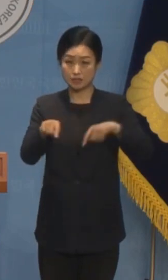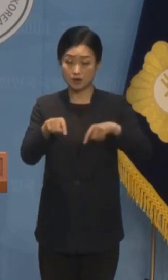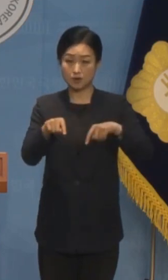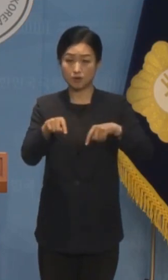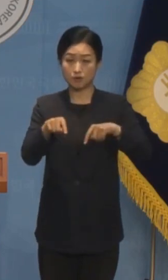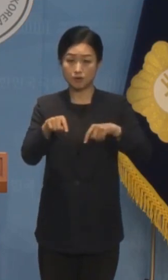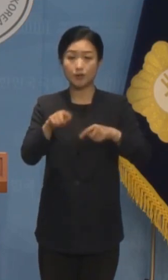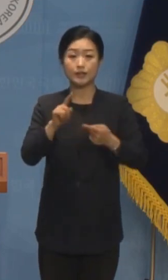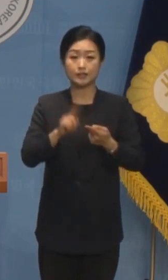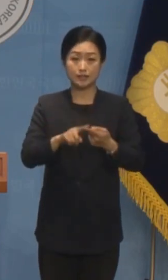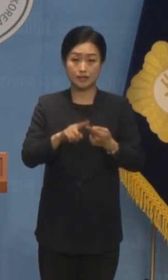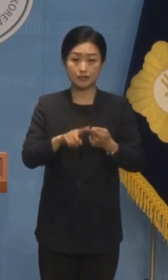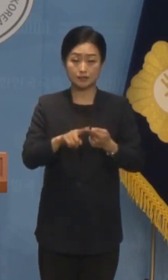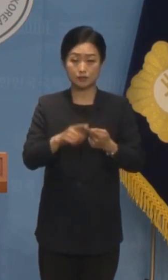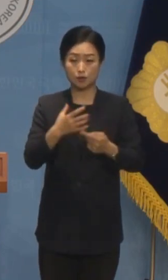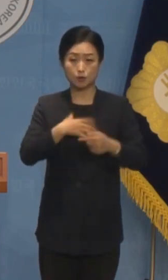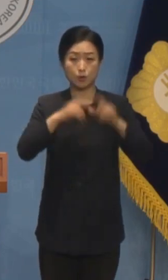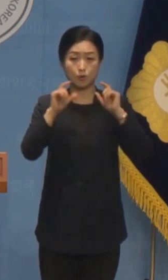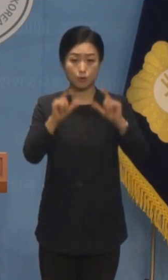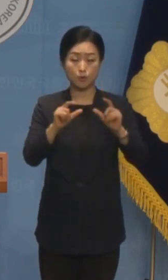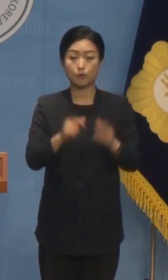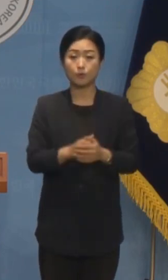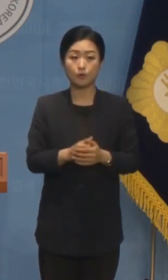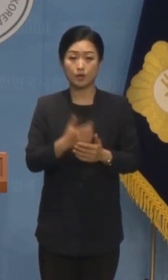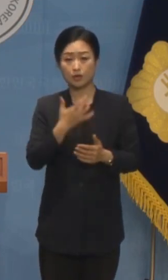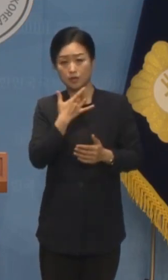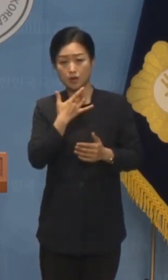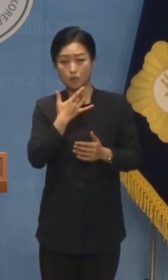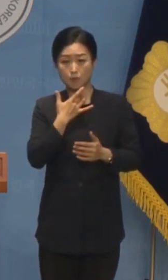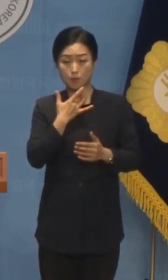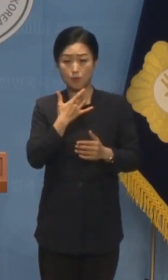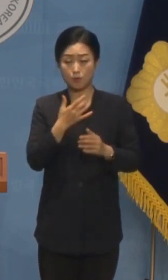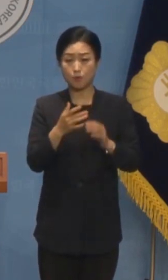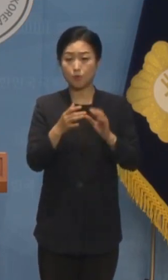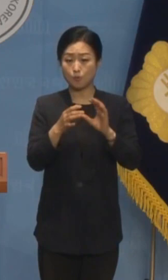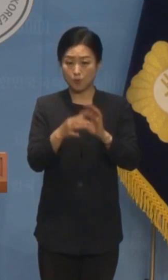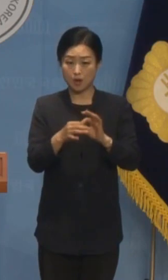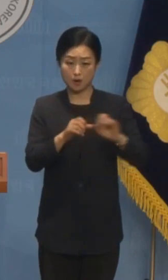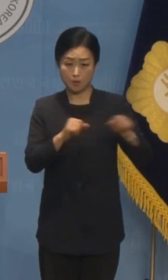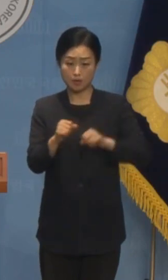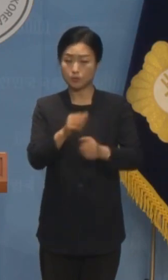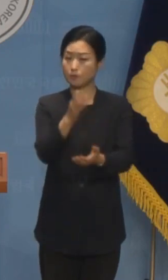지자체들에 경고합니다. 혐오 세력의 행동대장 노릇을 하며